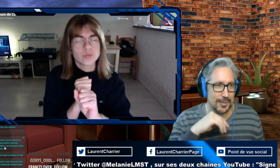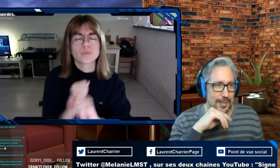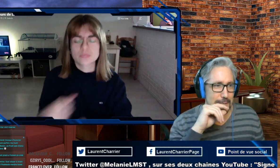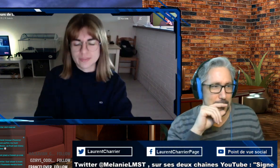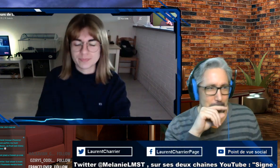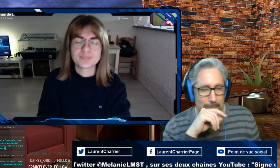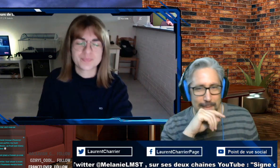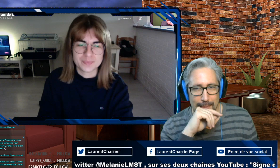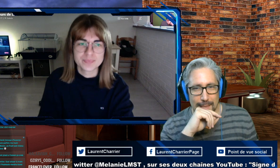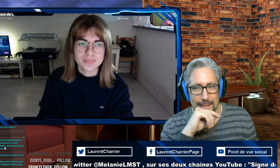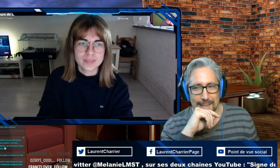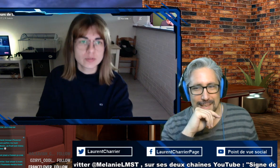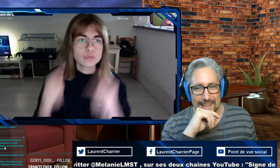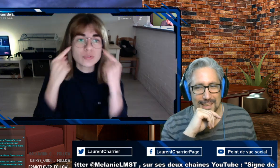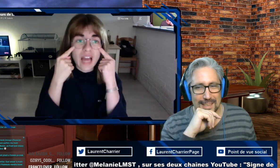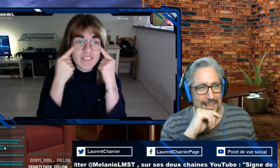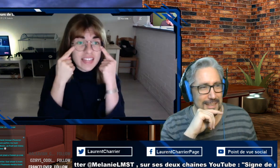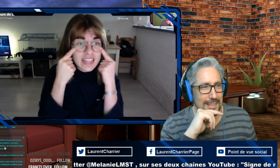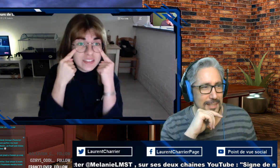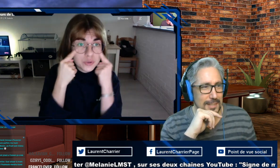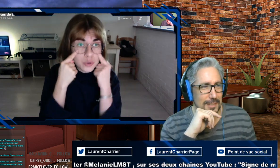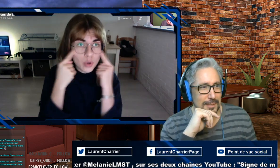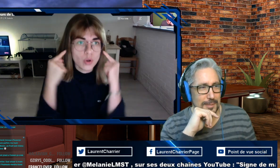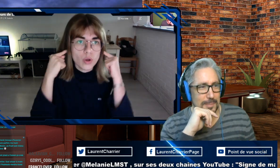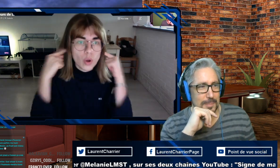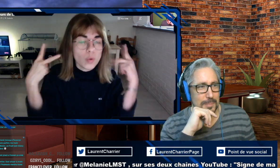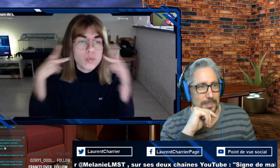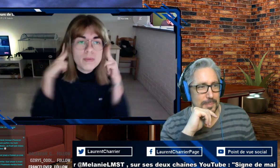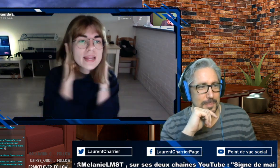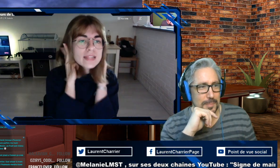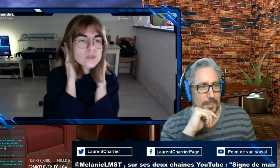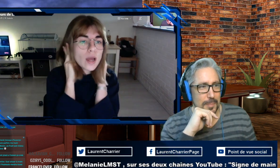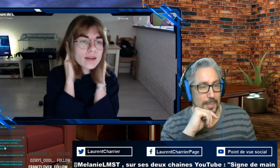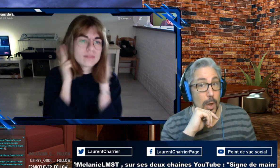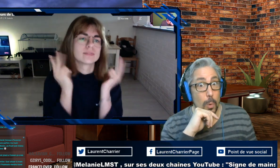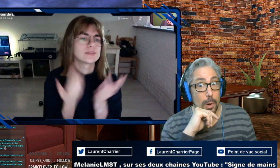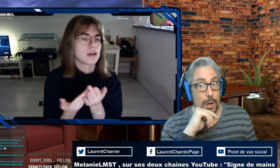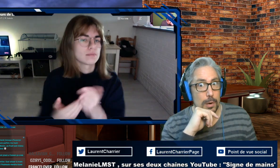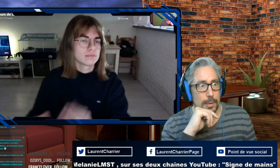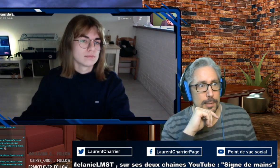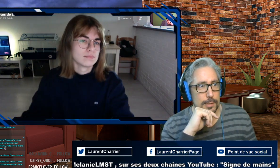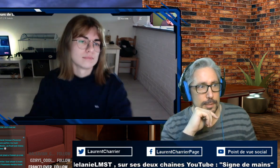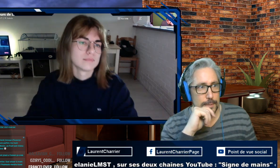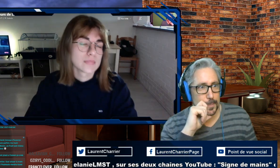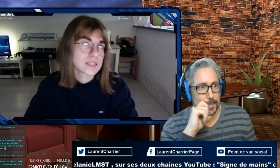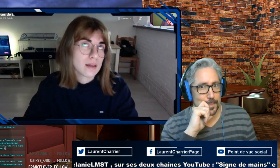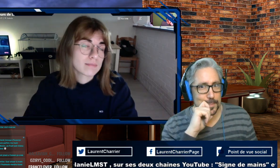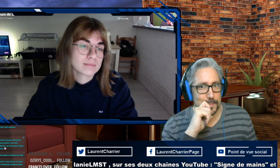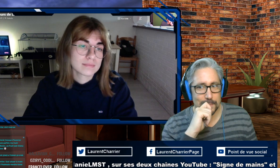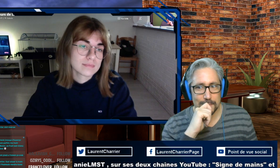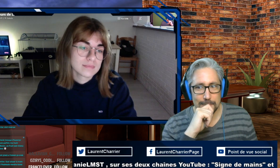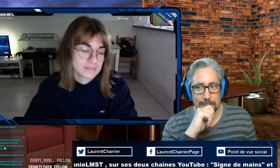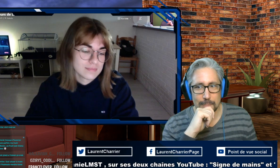Ouais. Tout travailler des yeux, couper les oreilles.